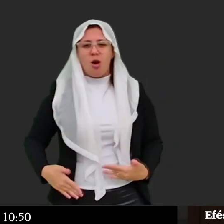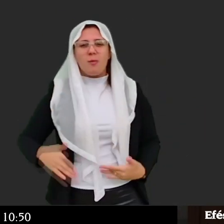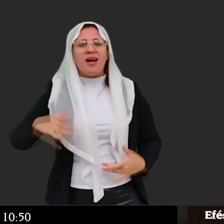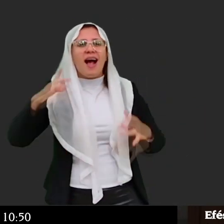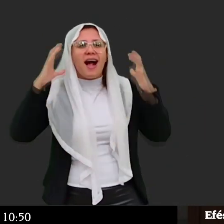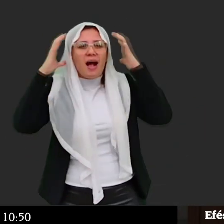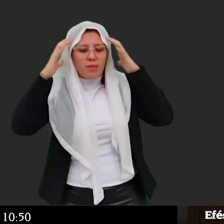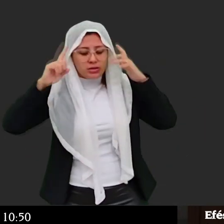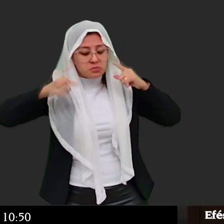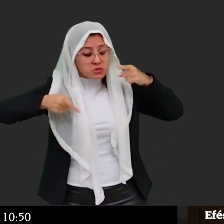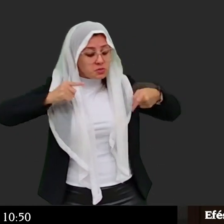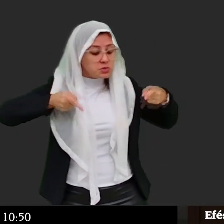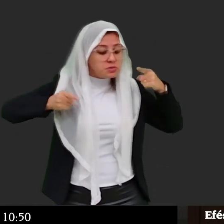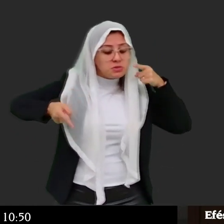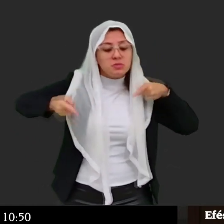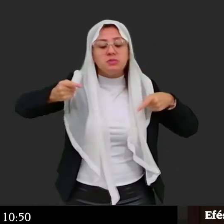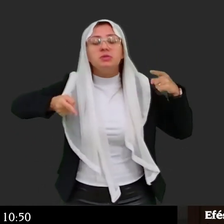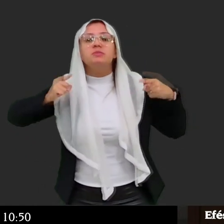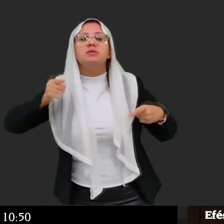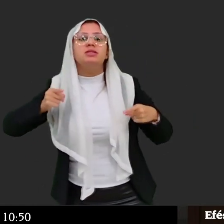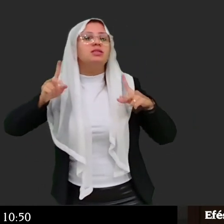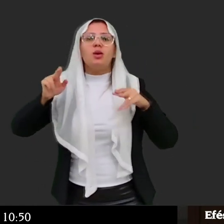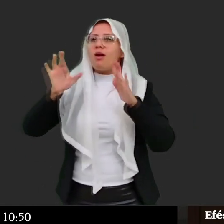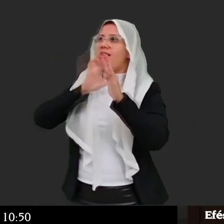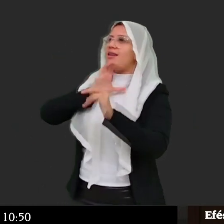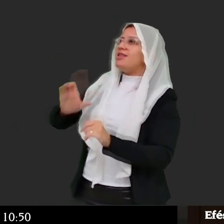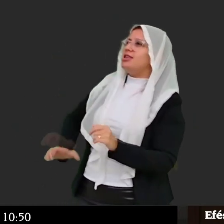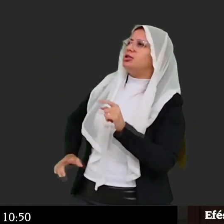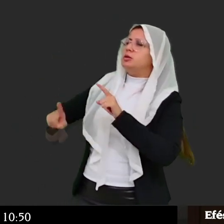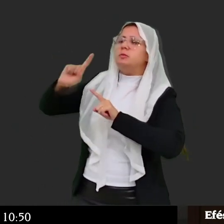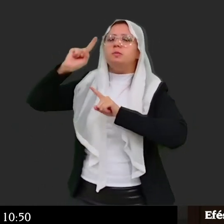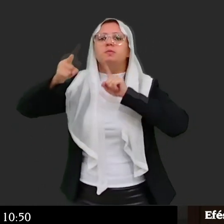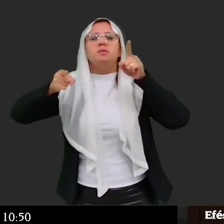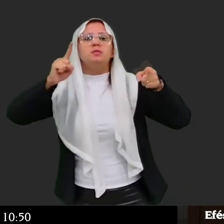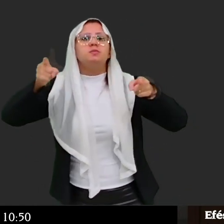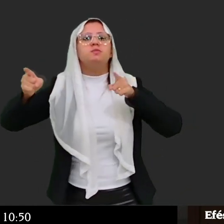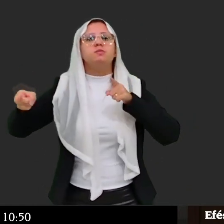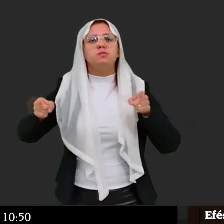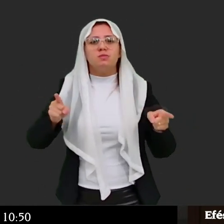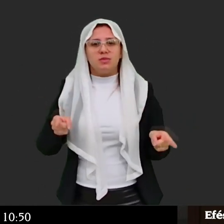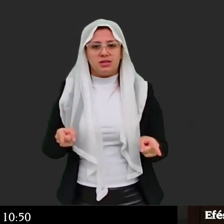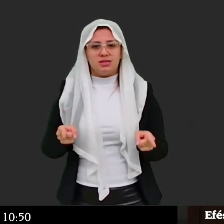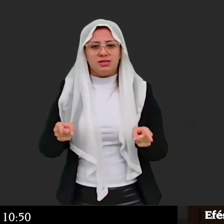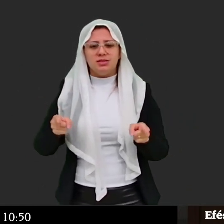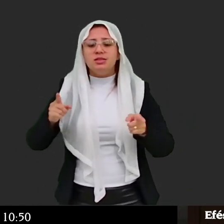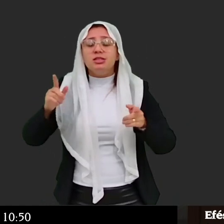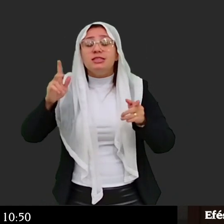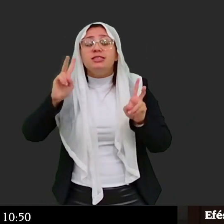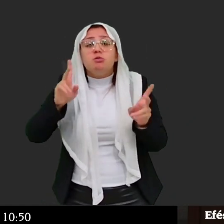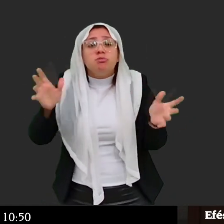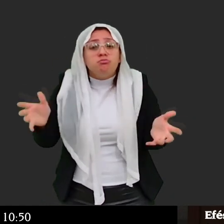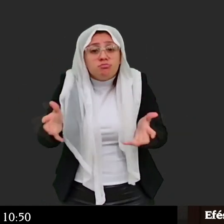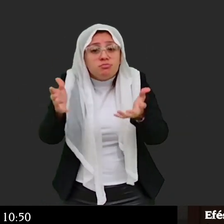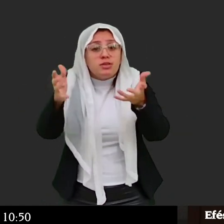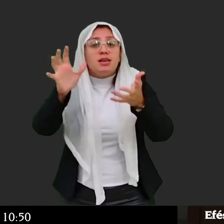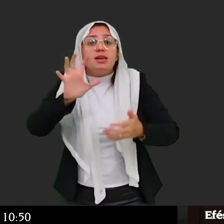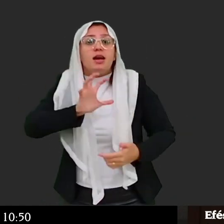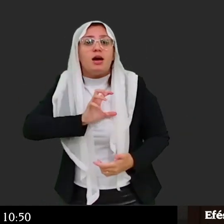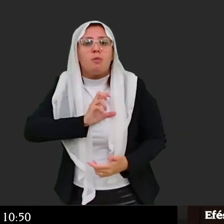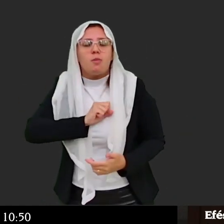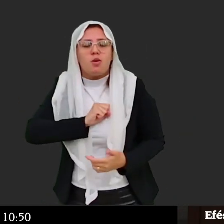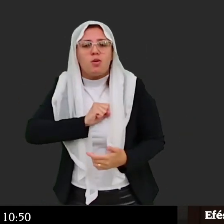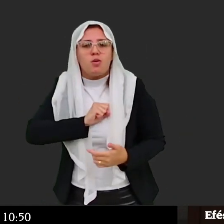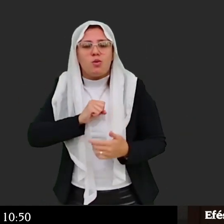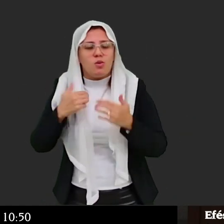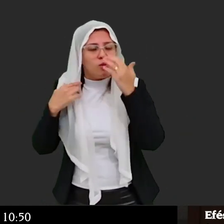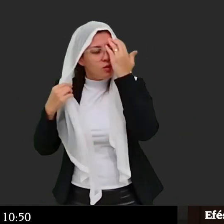justa operação de cada parte, faz o aumento do corpo para a sua edificação em amor. Imaginemos, irmãos, uma